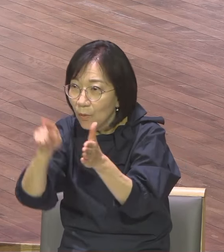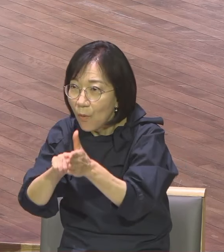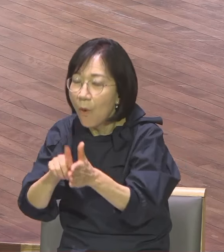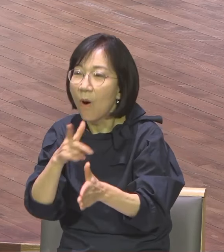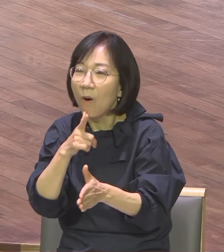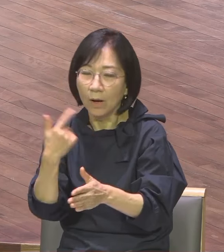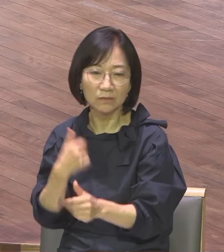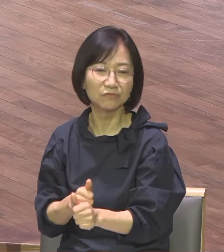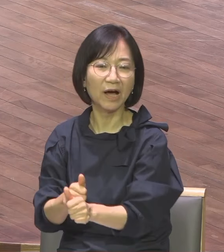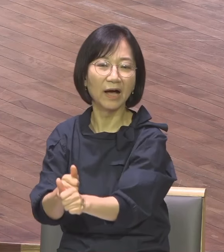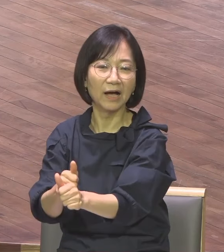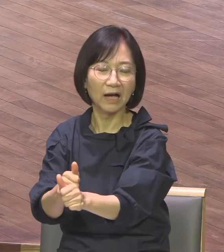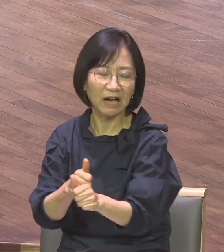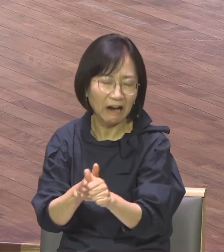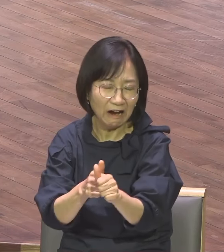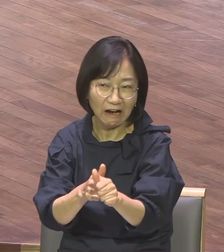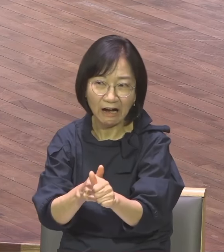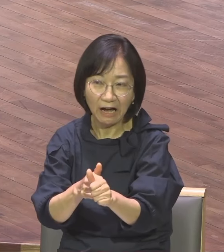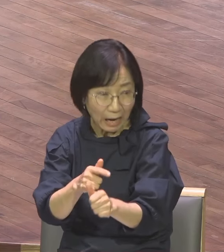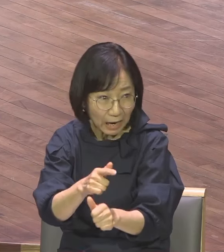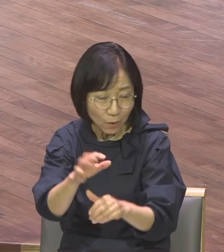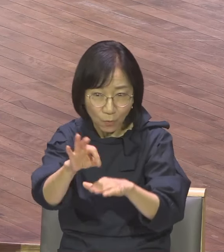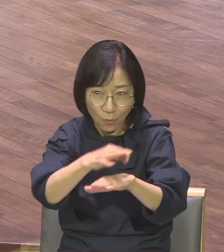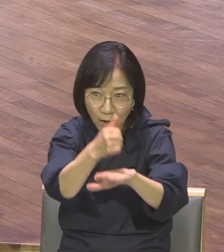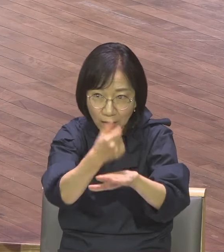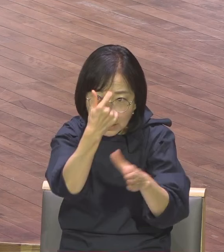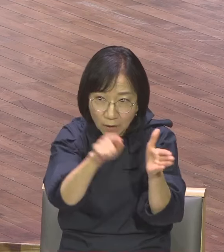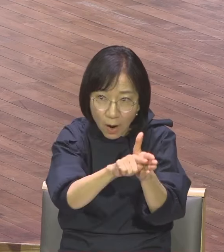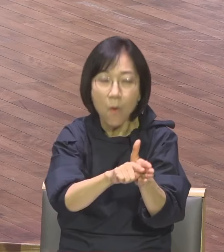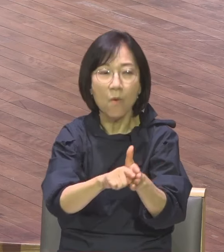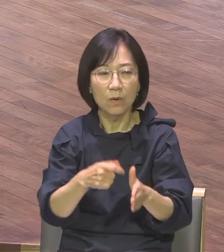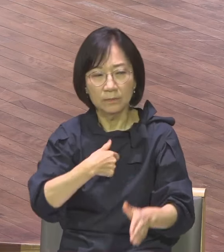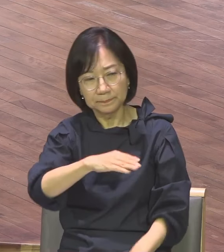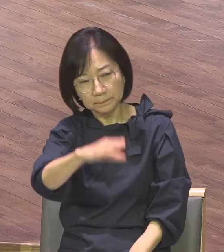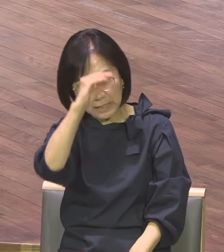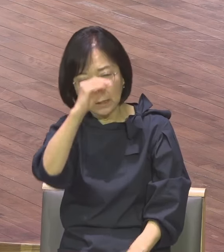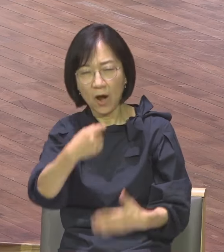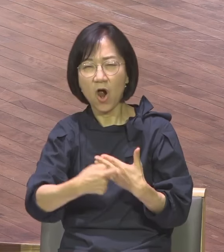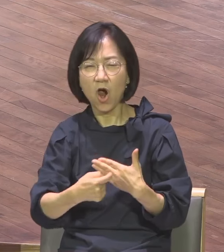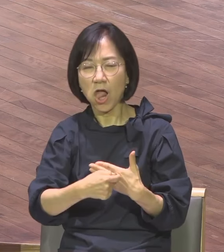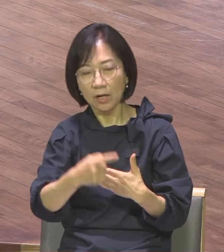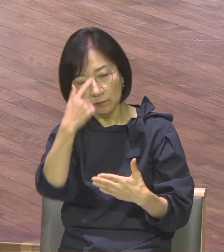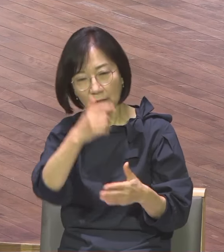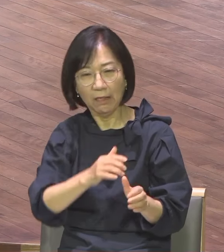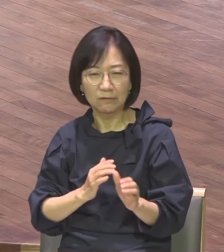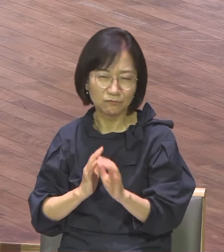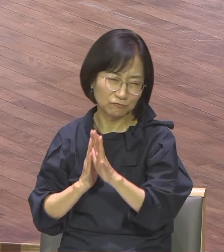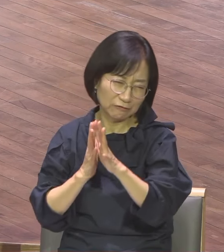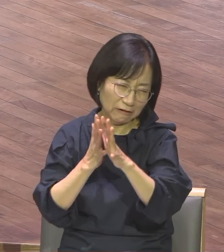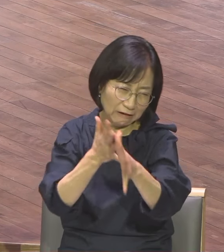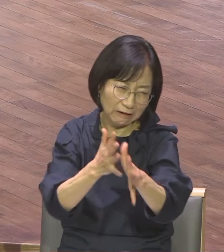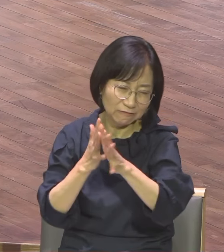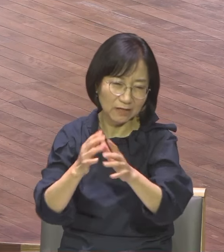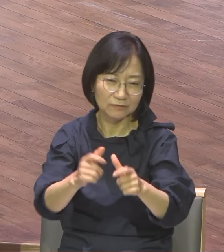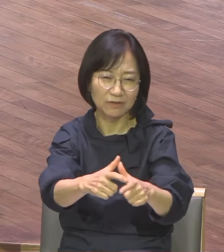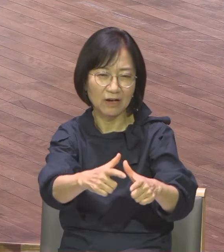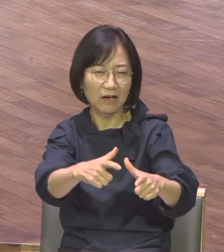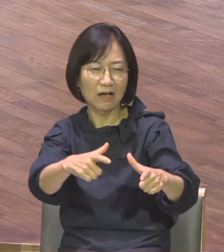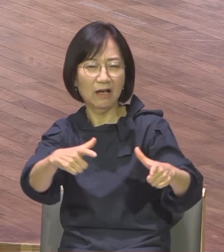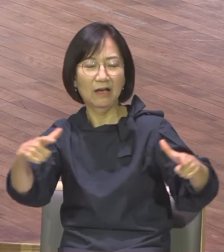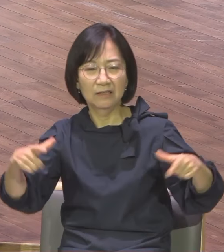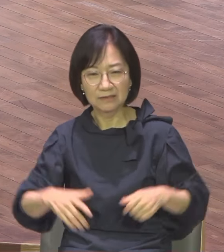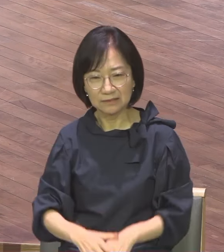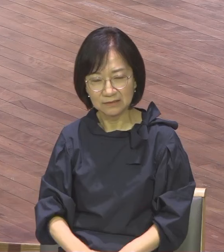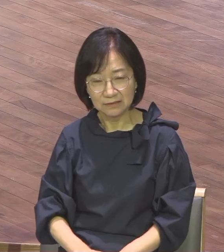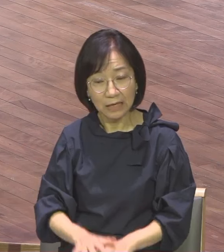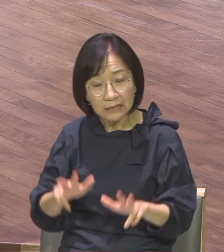그러니까 그러다 보니까 완전히 기독교가 타락하기 또 시작하지요. 그래서 유럽에는 교회가